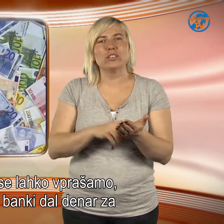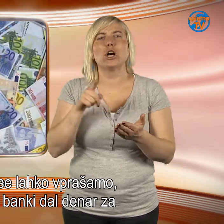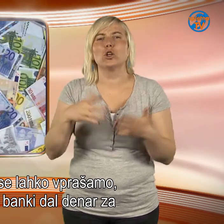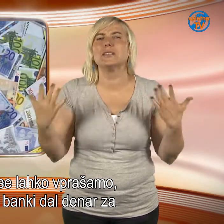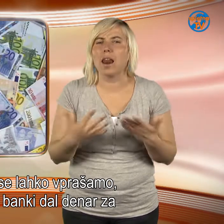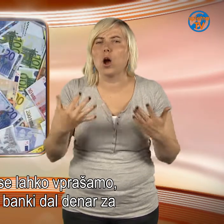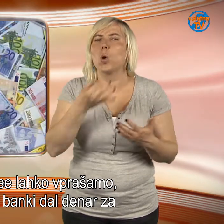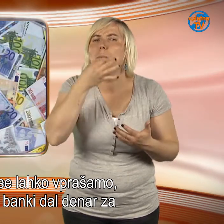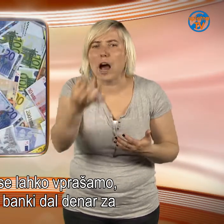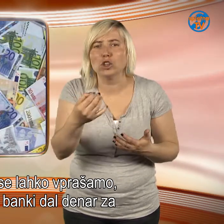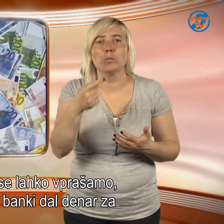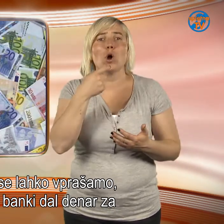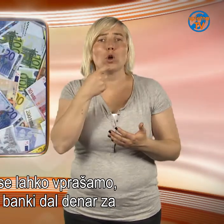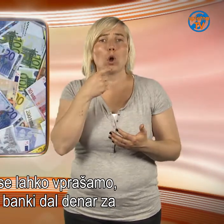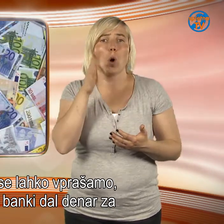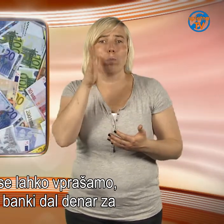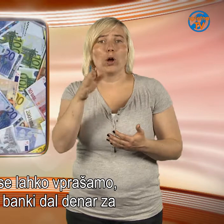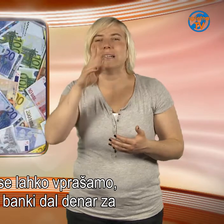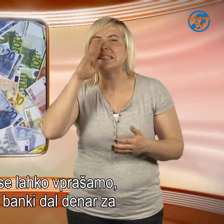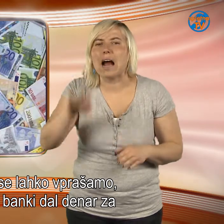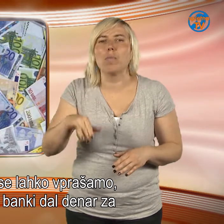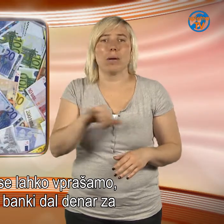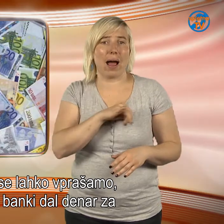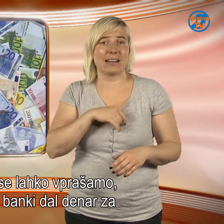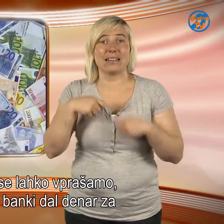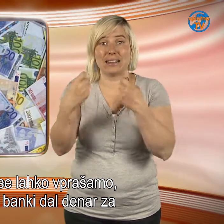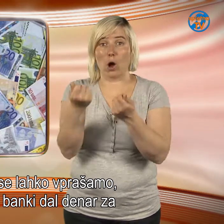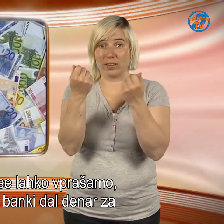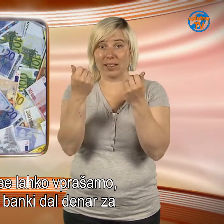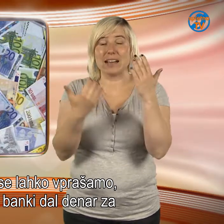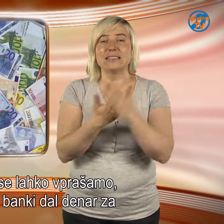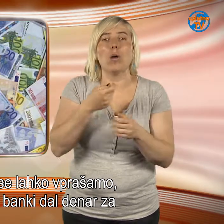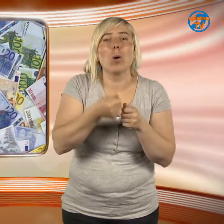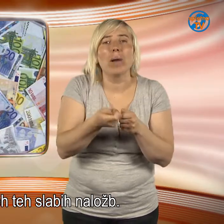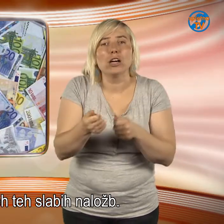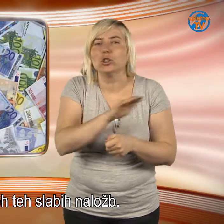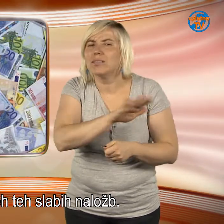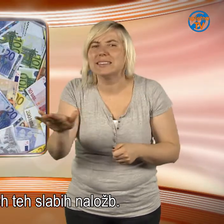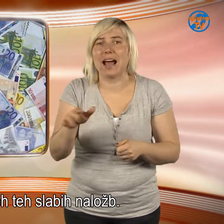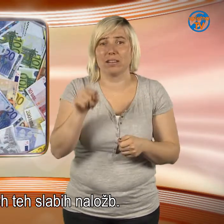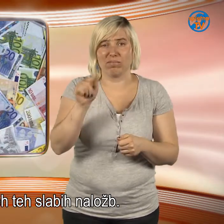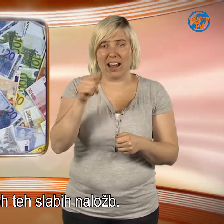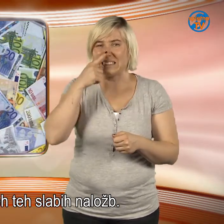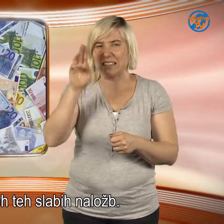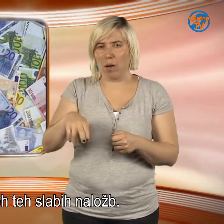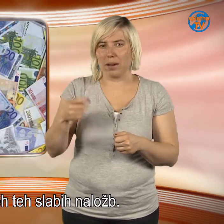Upravičeno se lahko vprašamo, kdo bo slabi banki dal denar za poplačilo vseh teh slabih naložb.